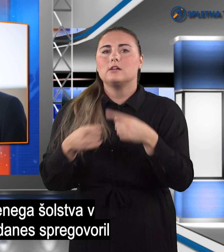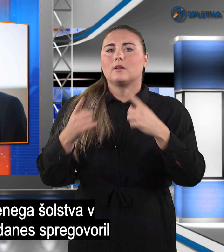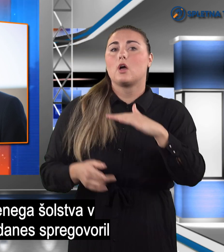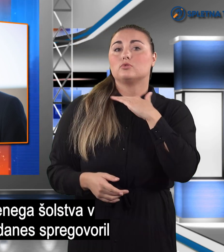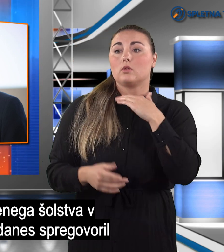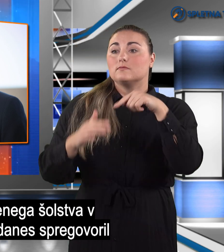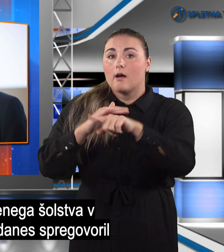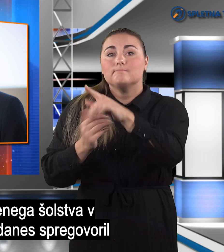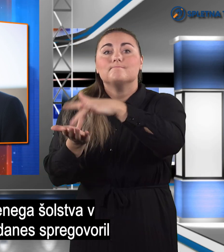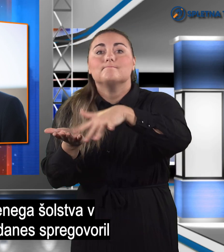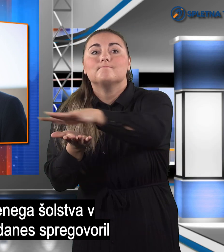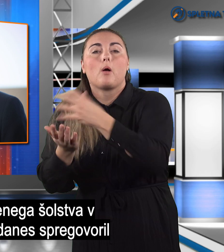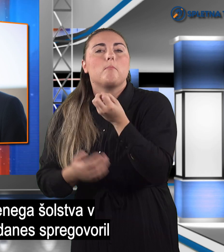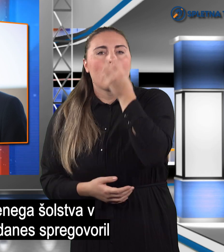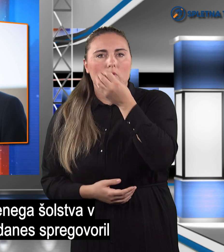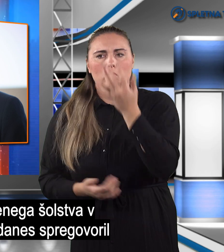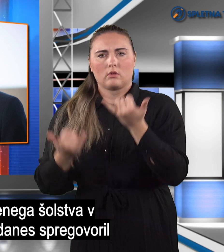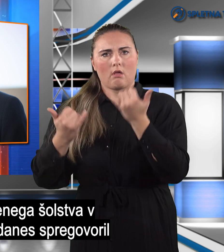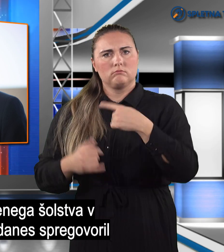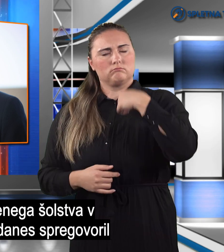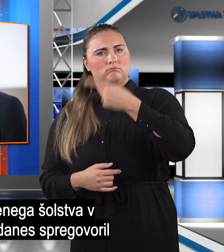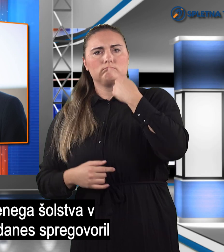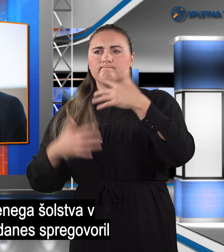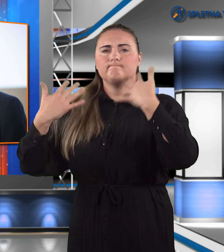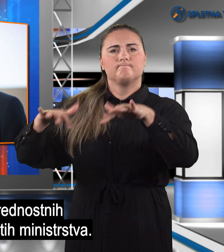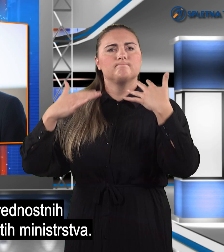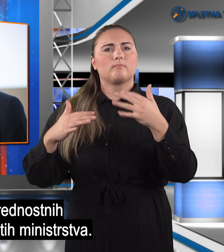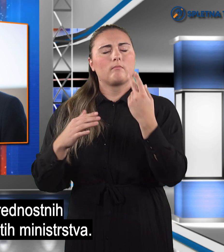o prednostnih aktivnostih ministrstva.